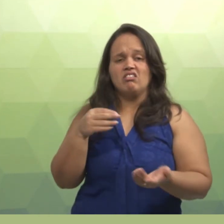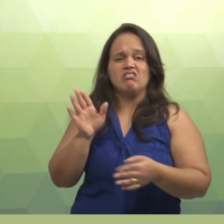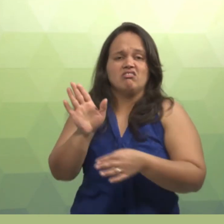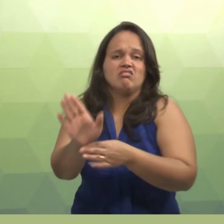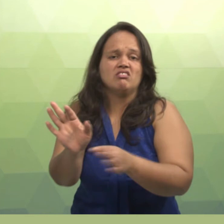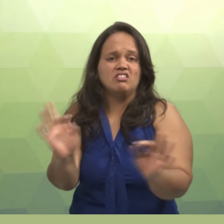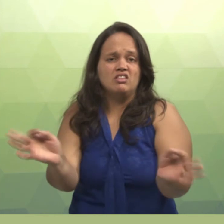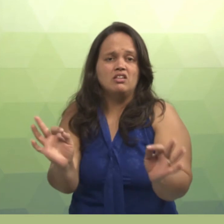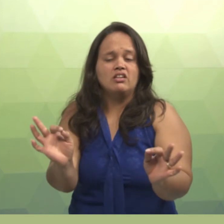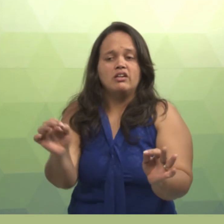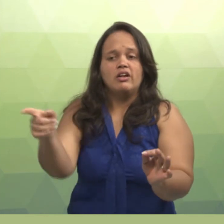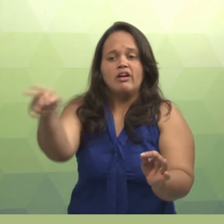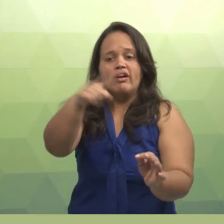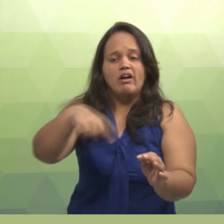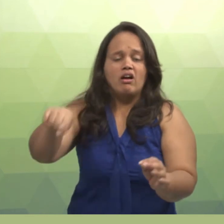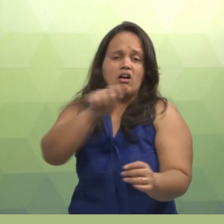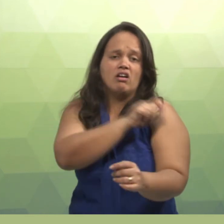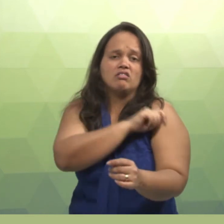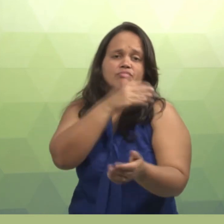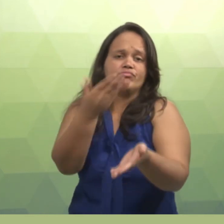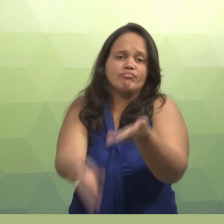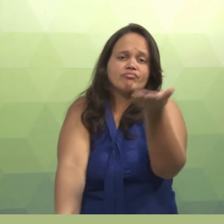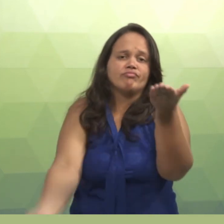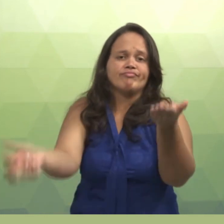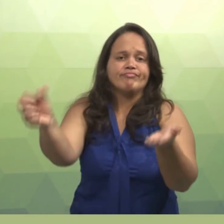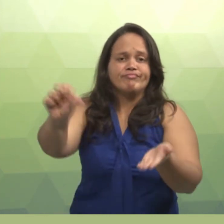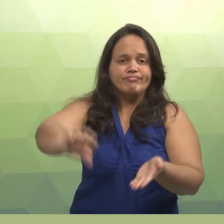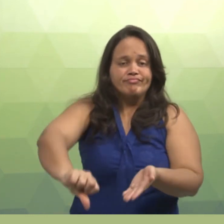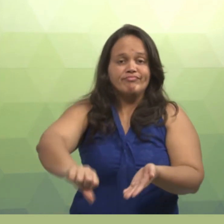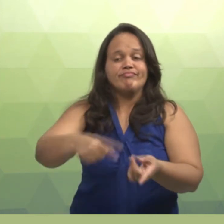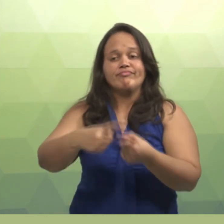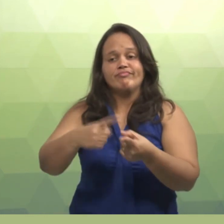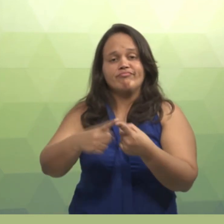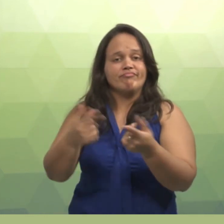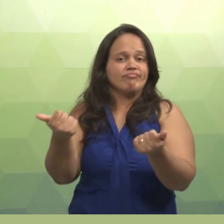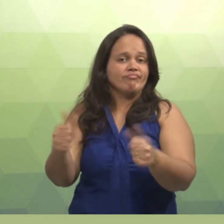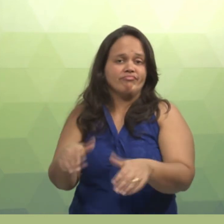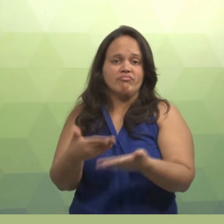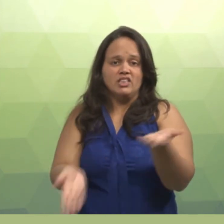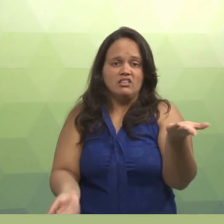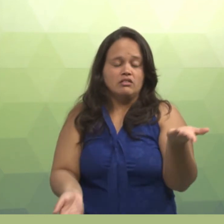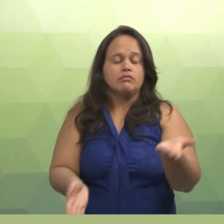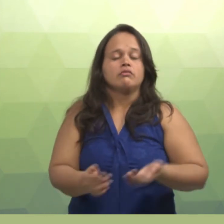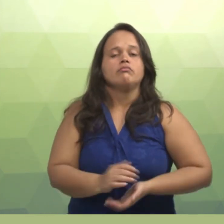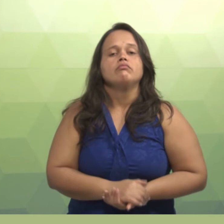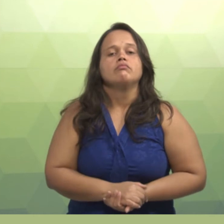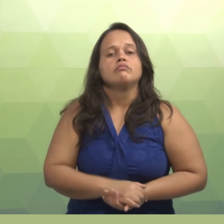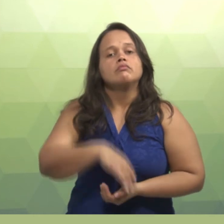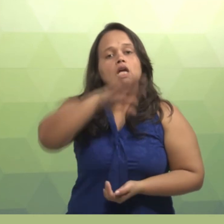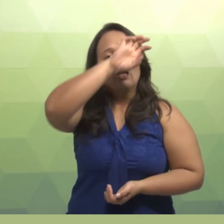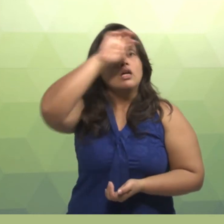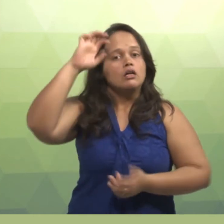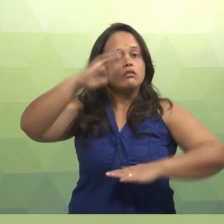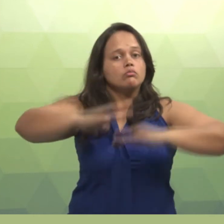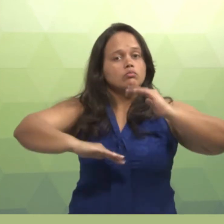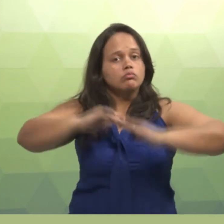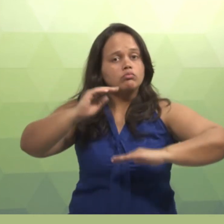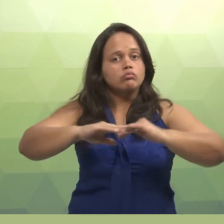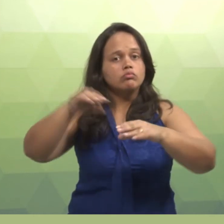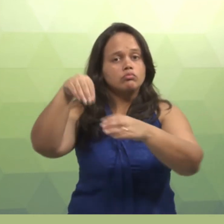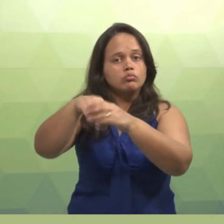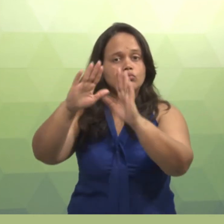nele deixam sequelas de forma irreversível. A ética profissional na escola pode ser entendida como um